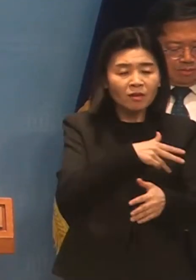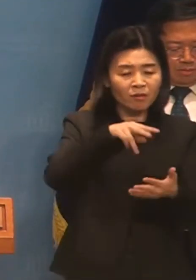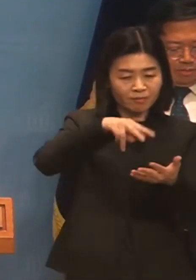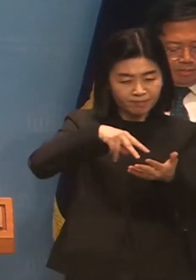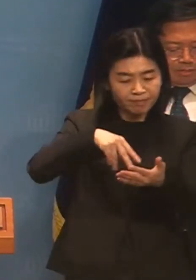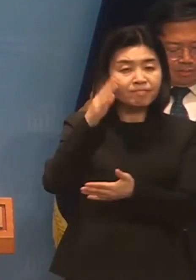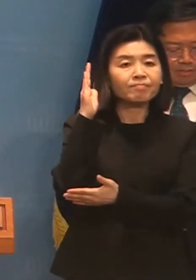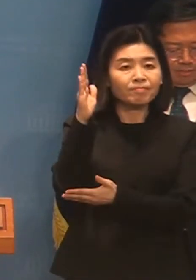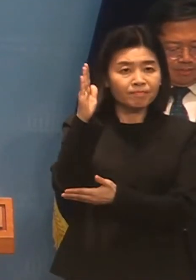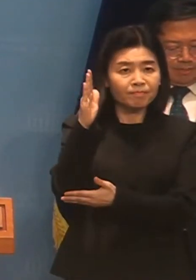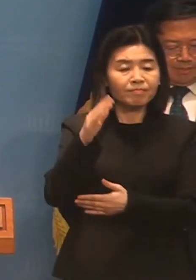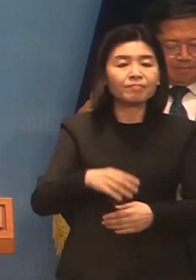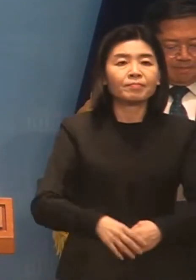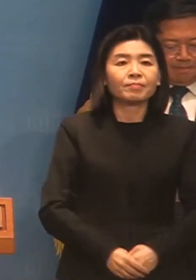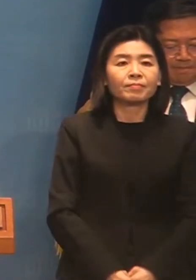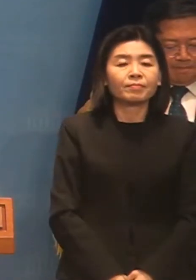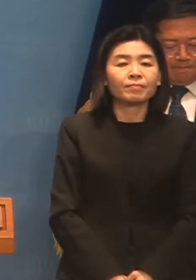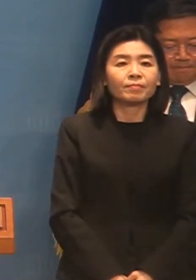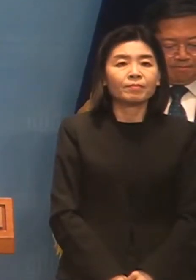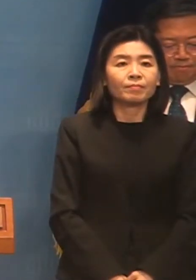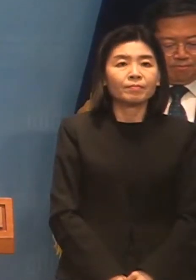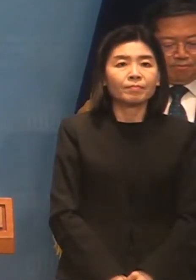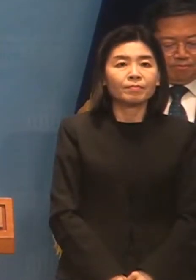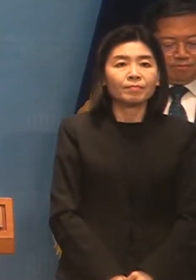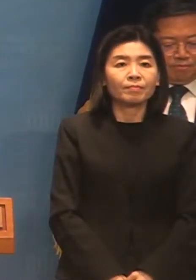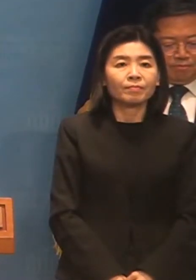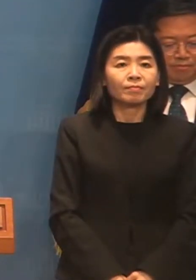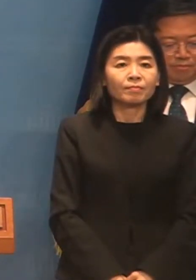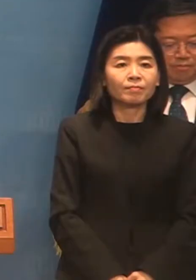시작하도록 하겠습니다.